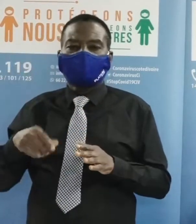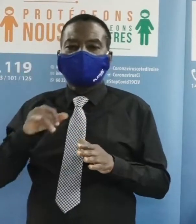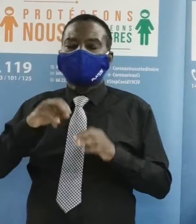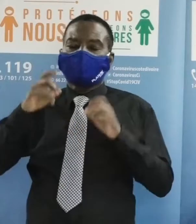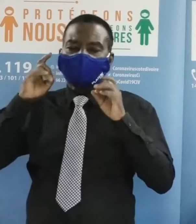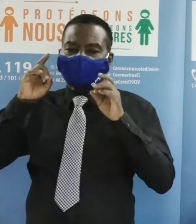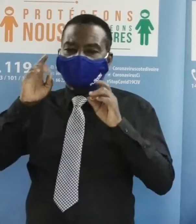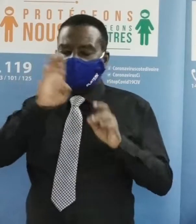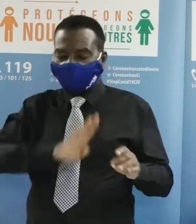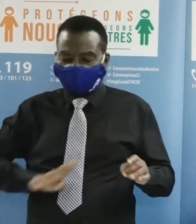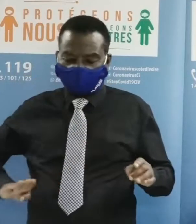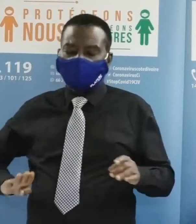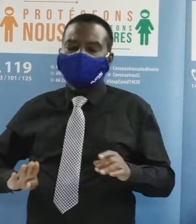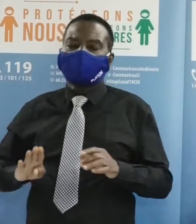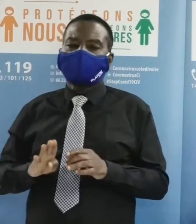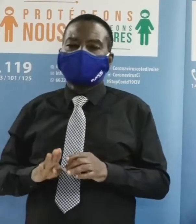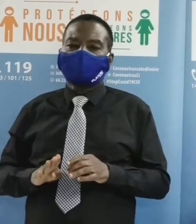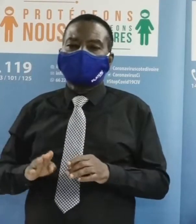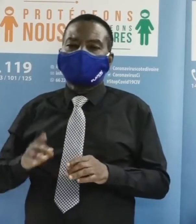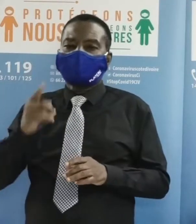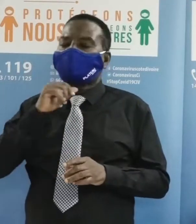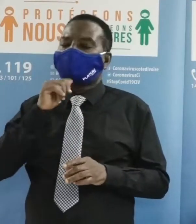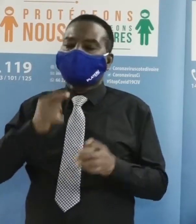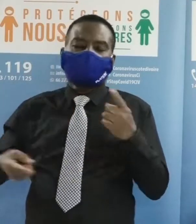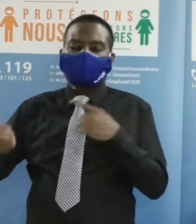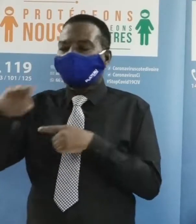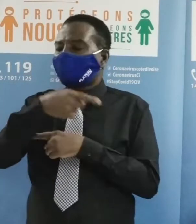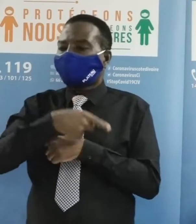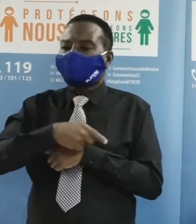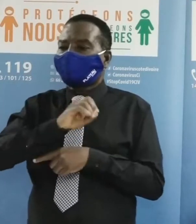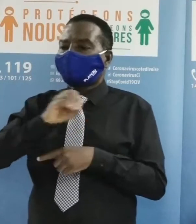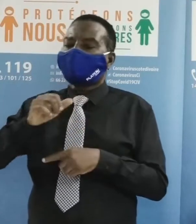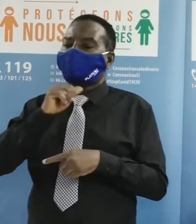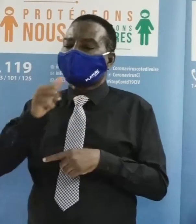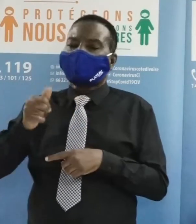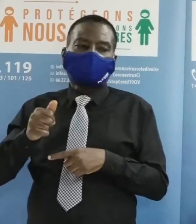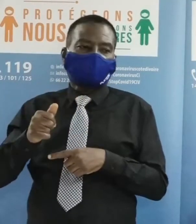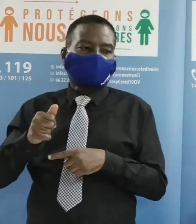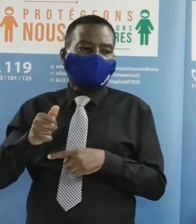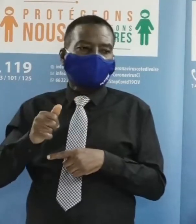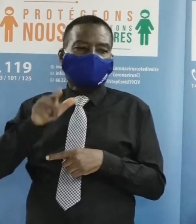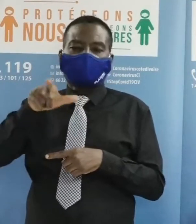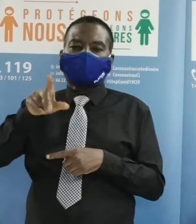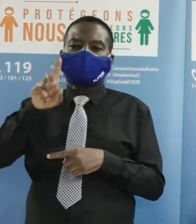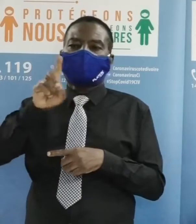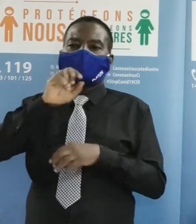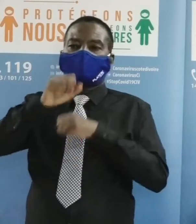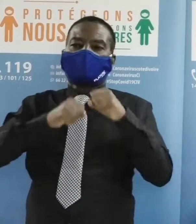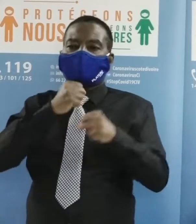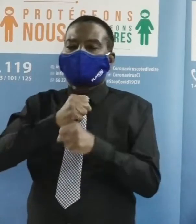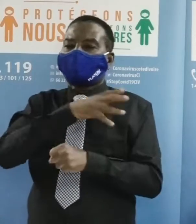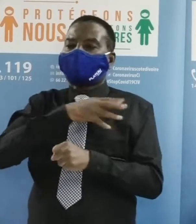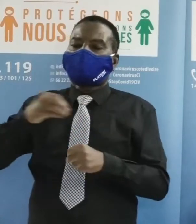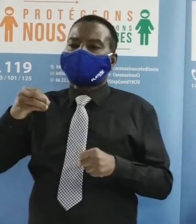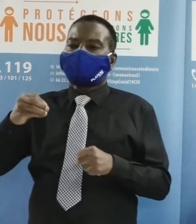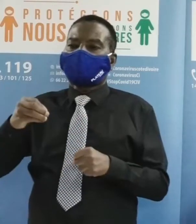serrures pas un jour on n'a pas de on allie 21 ans et